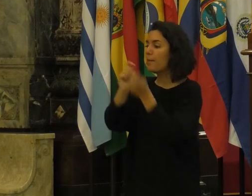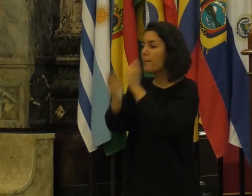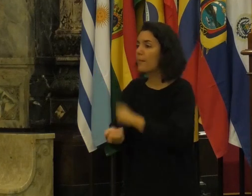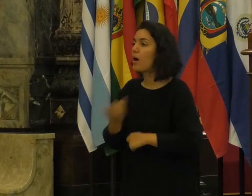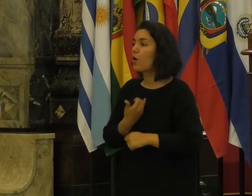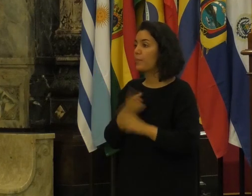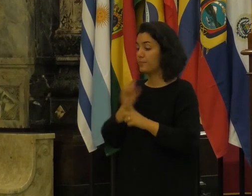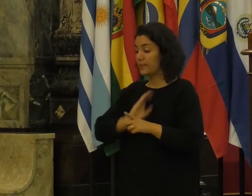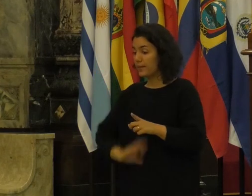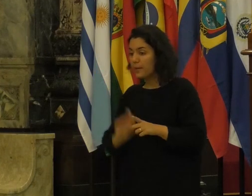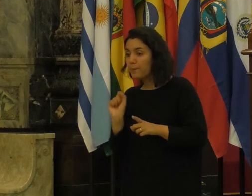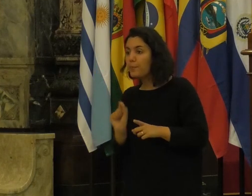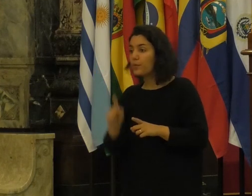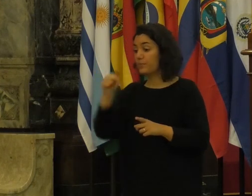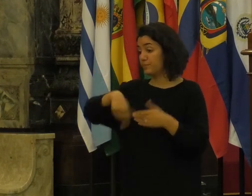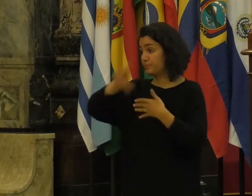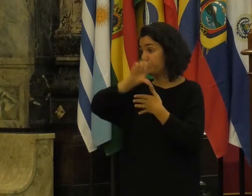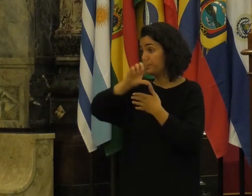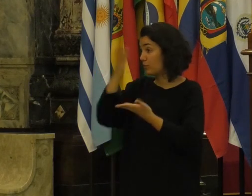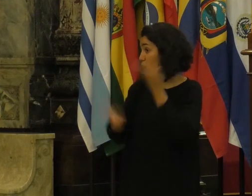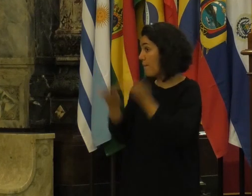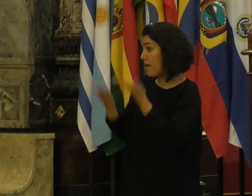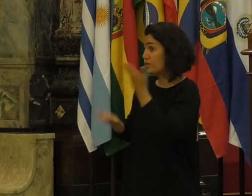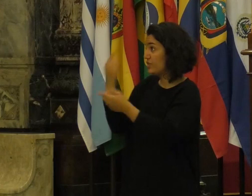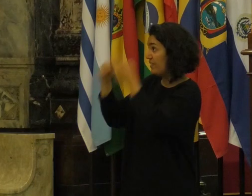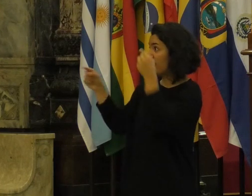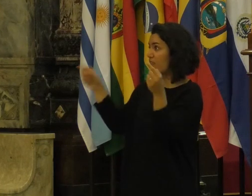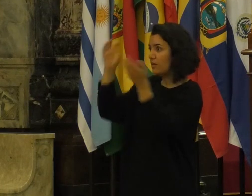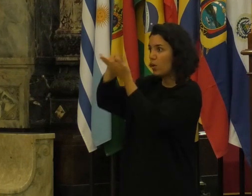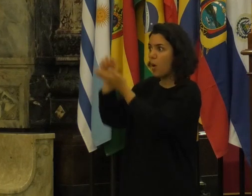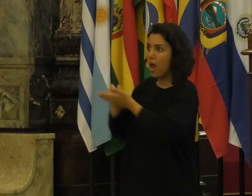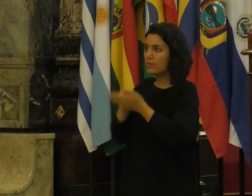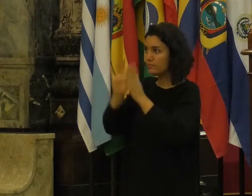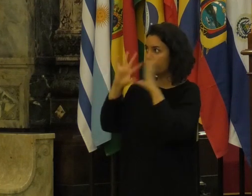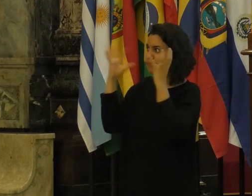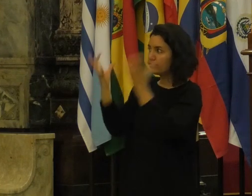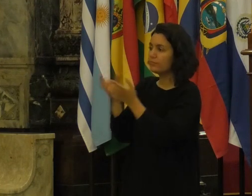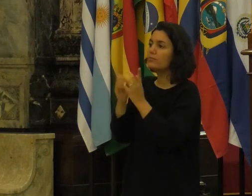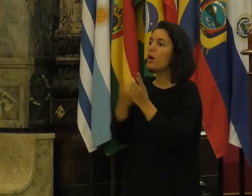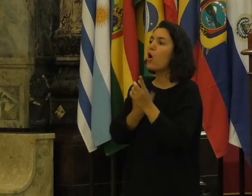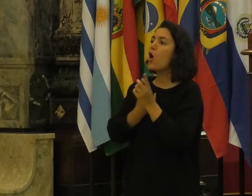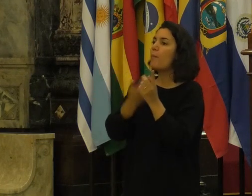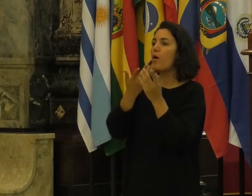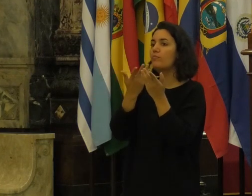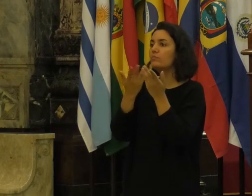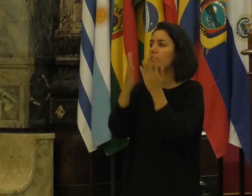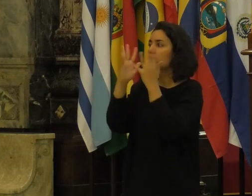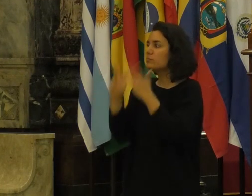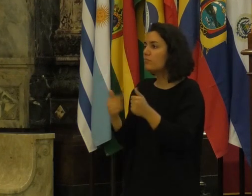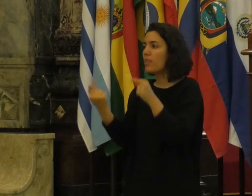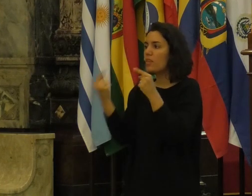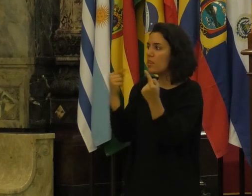son propias de nosotros, América Latina, en comparación con otros lugares del mundo, sus dinámicas, sus tensiones, que son